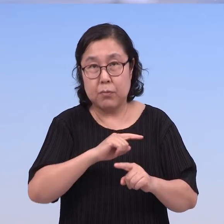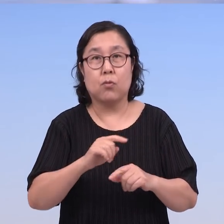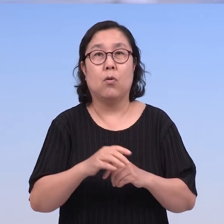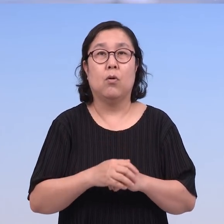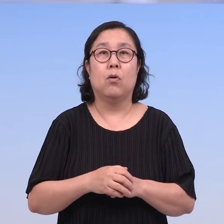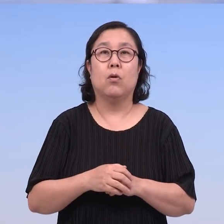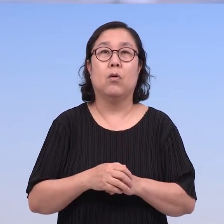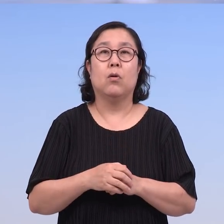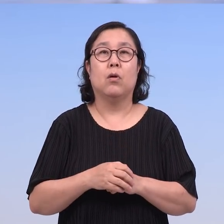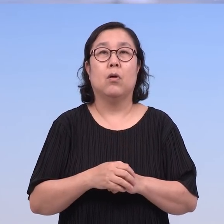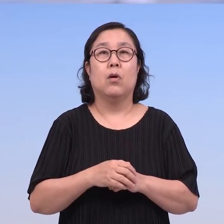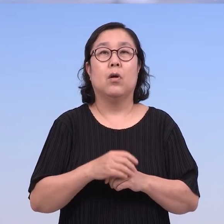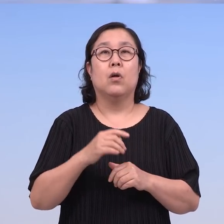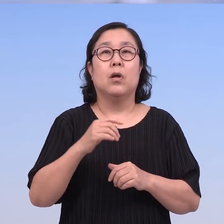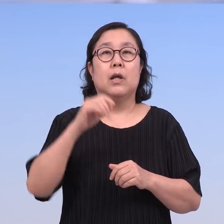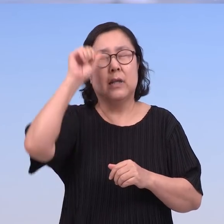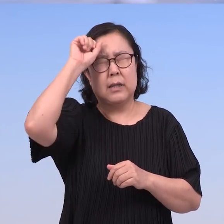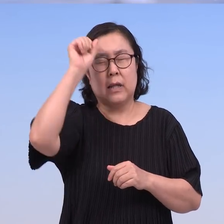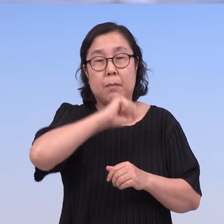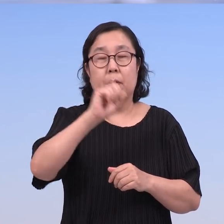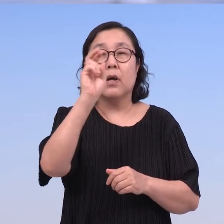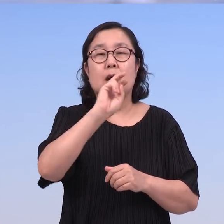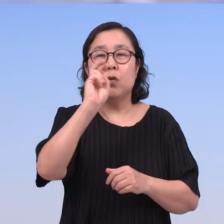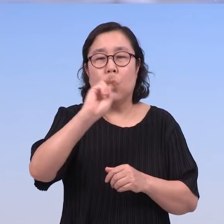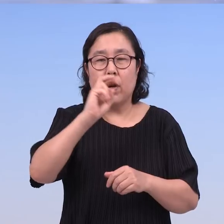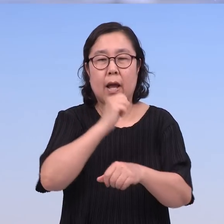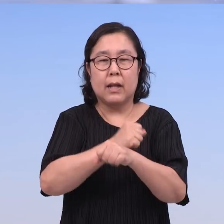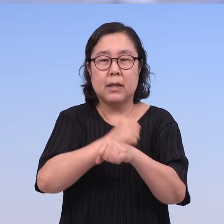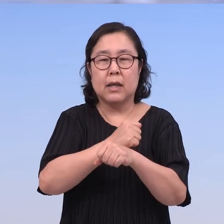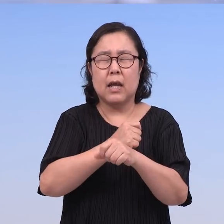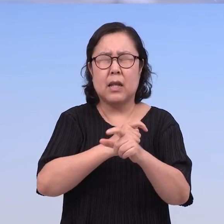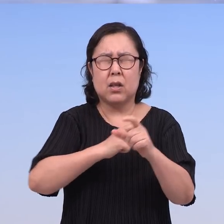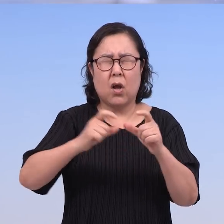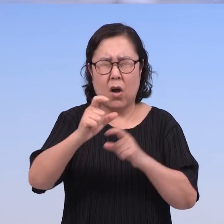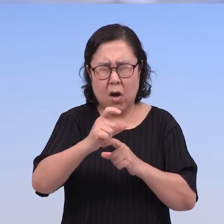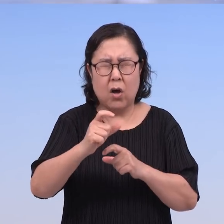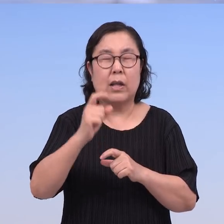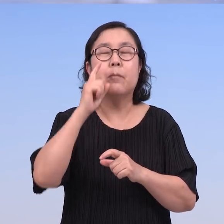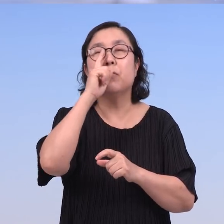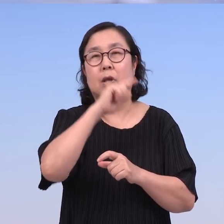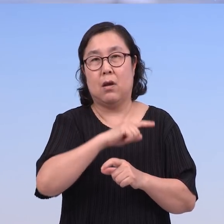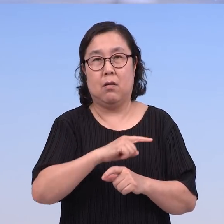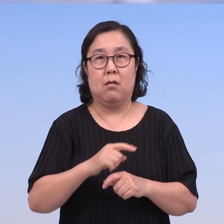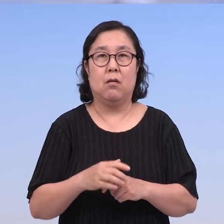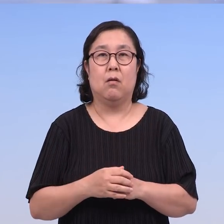해롭고요, 또 새벽에 노래하는 게 그게 또 그렇게 해롭대요.